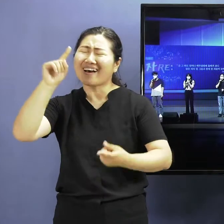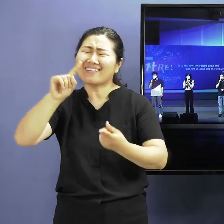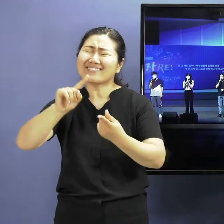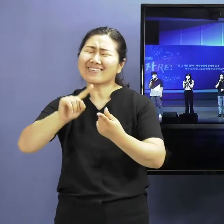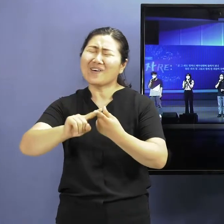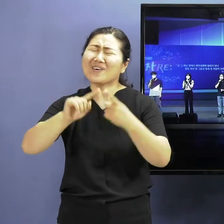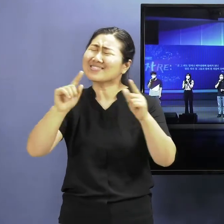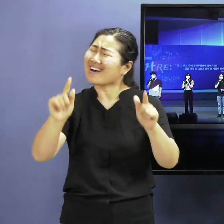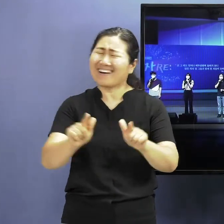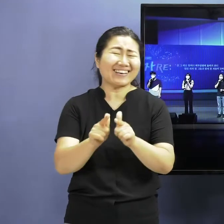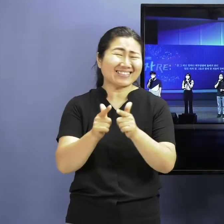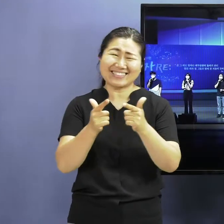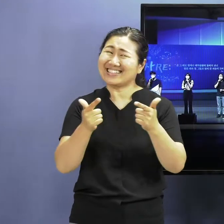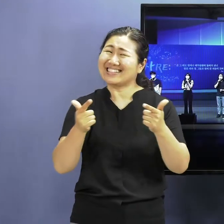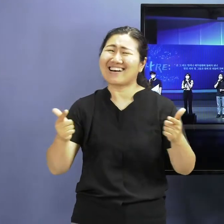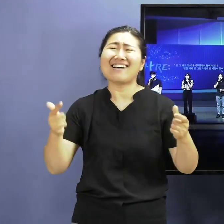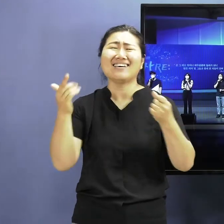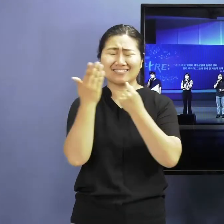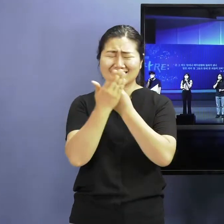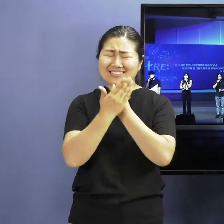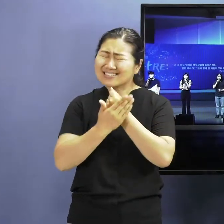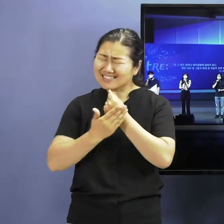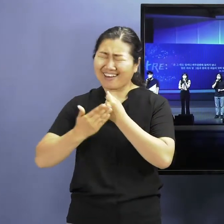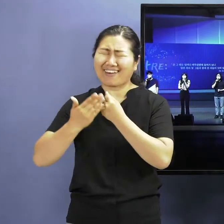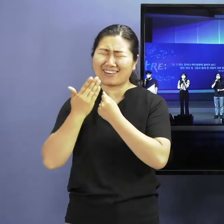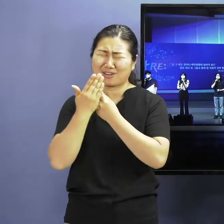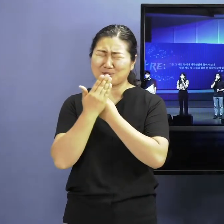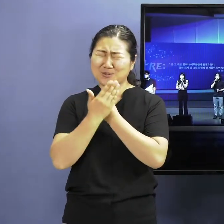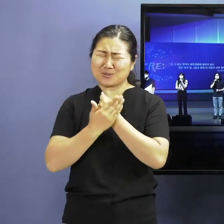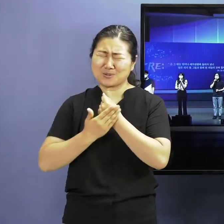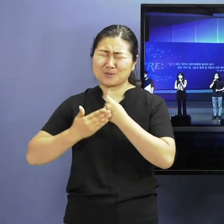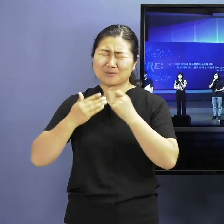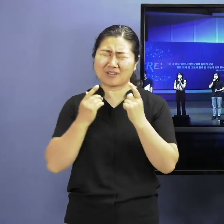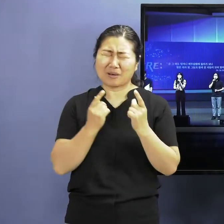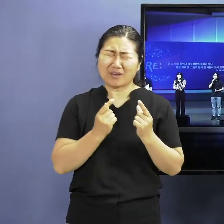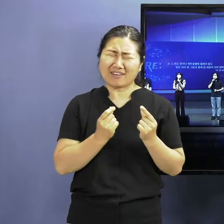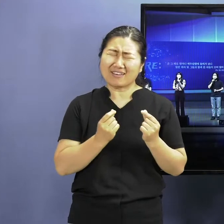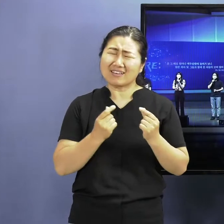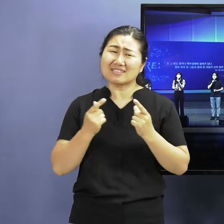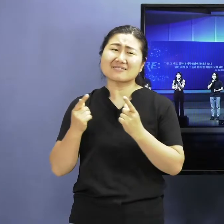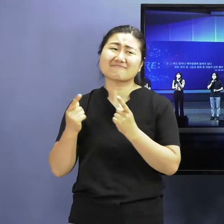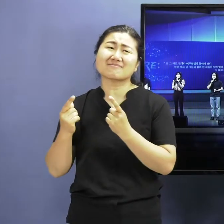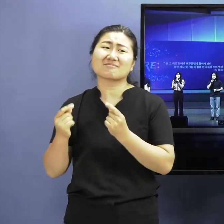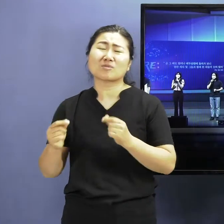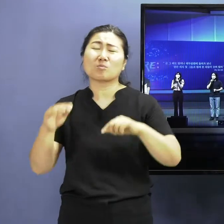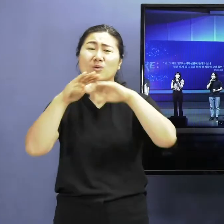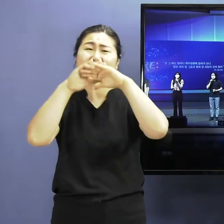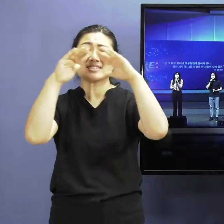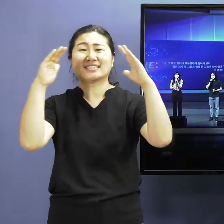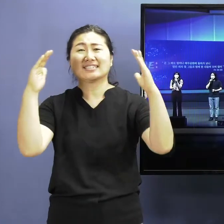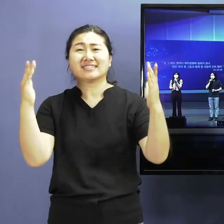당연한 것 아니라 은혜였어.